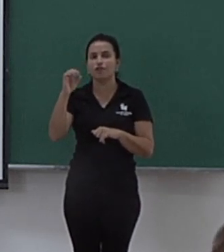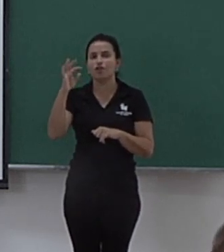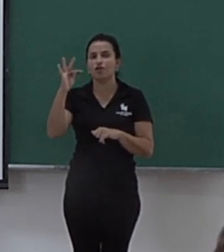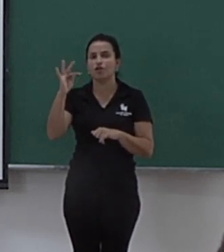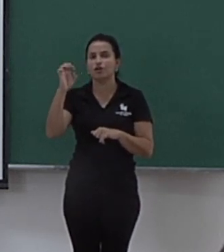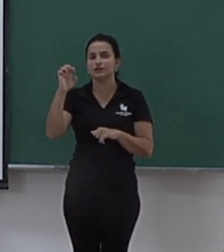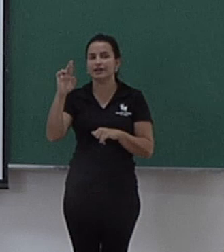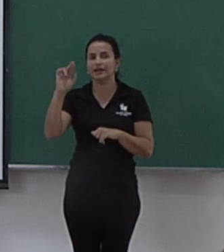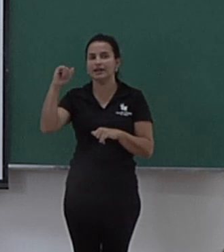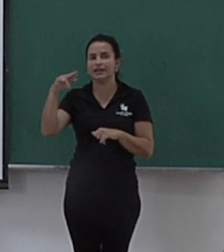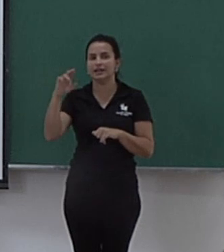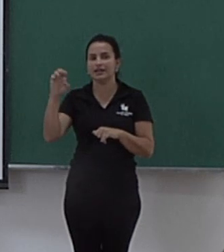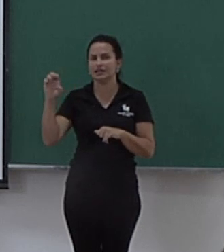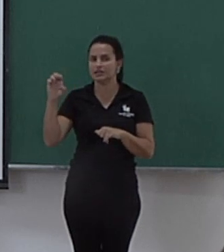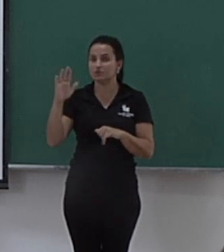Sim, é verdade.